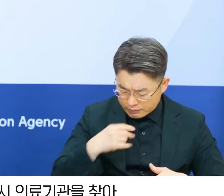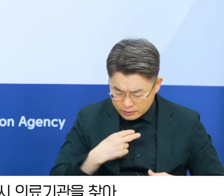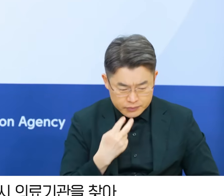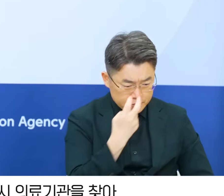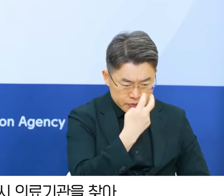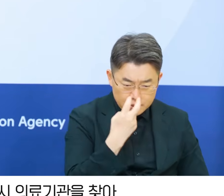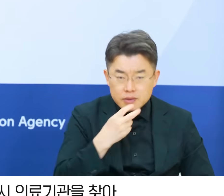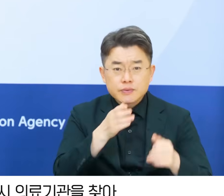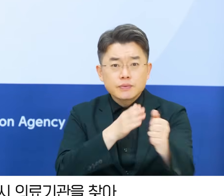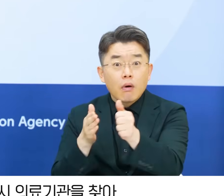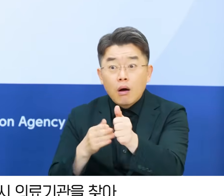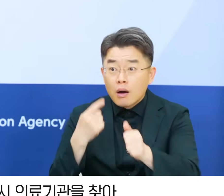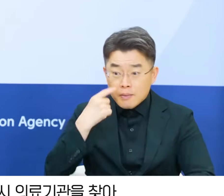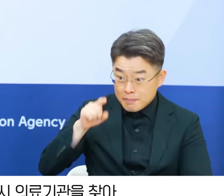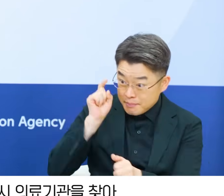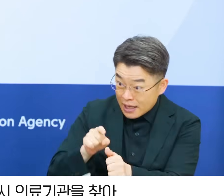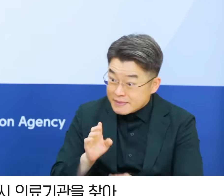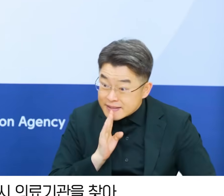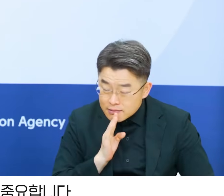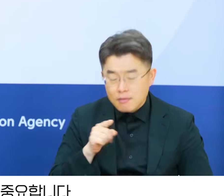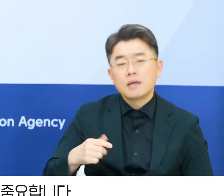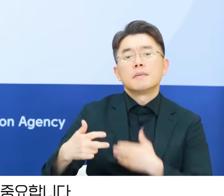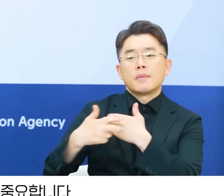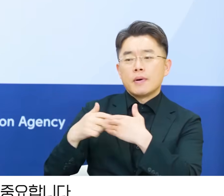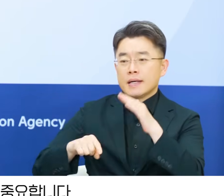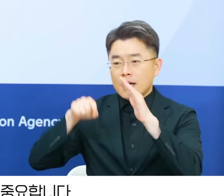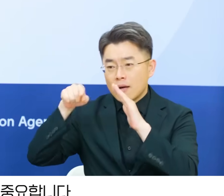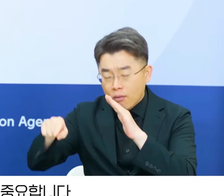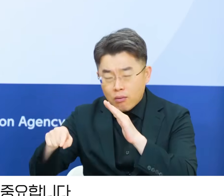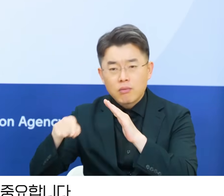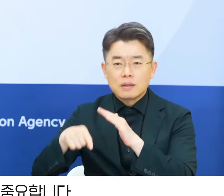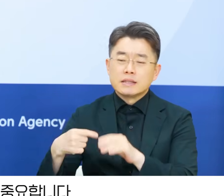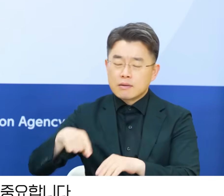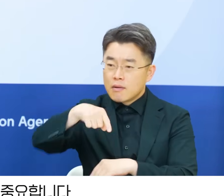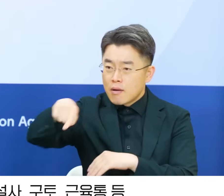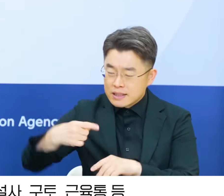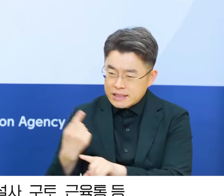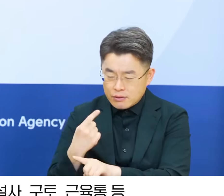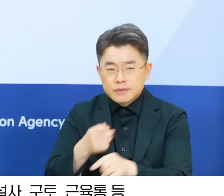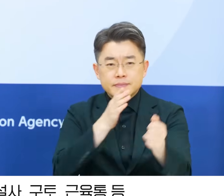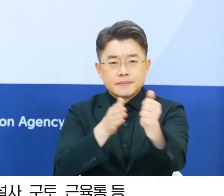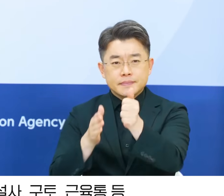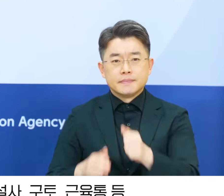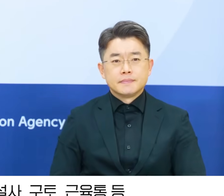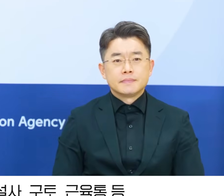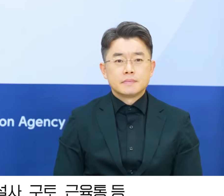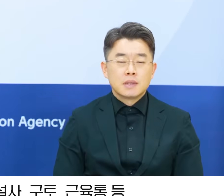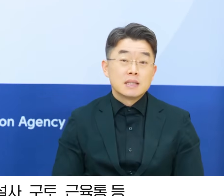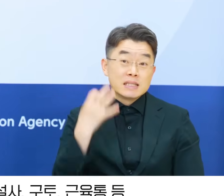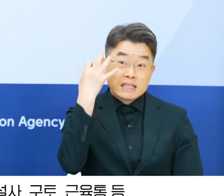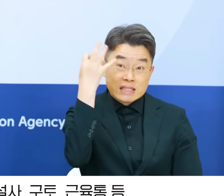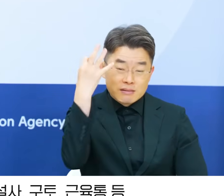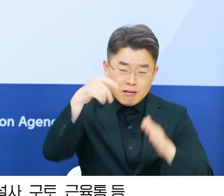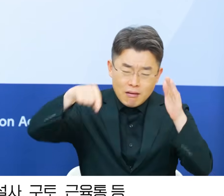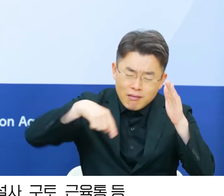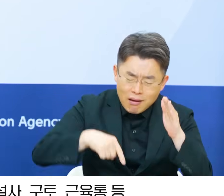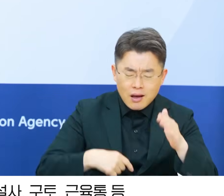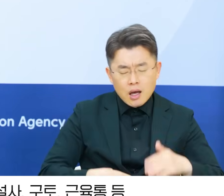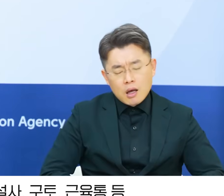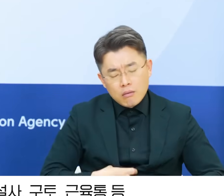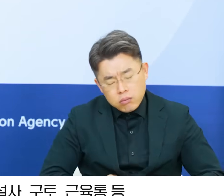진드기를 발견하면 즉시 의료기관을 찾아 제거하는 것이 중요합니다. 특히 2주 이내에 발열, 설사,